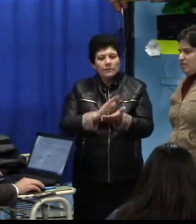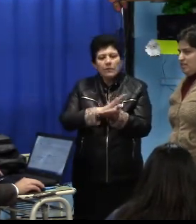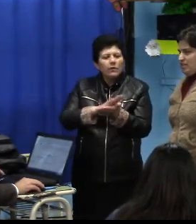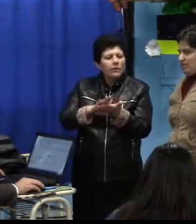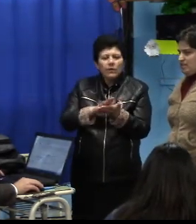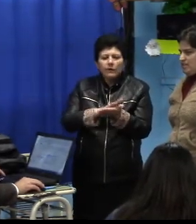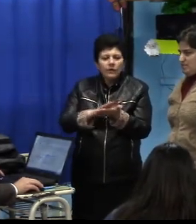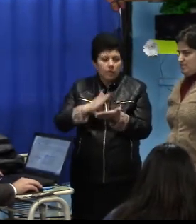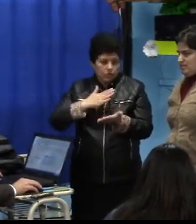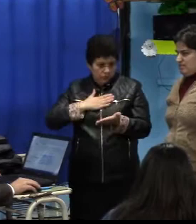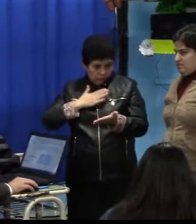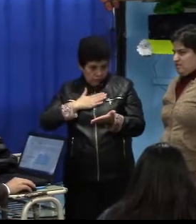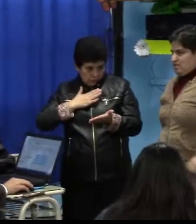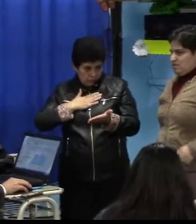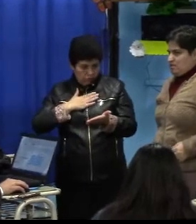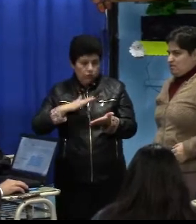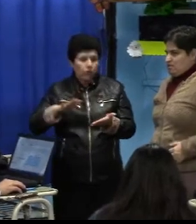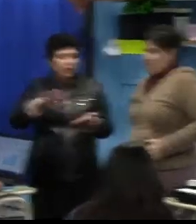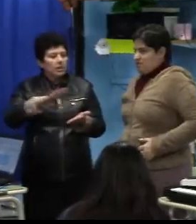básicamente lo que hice.